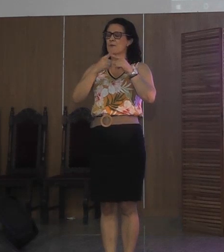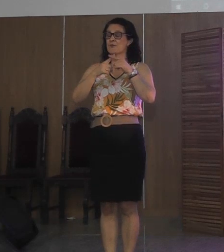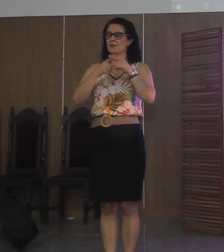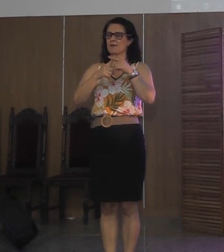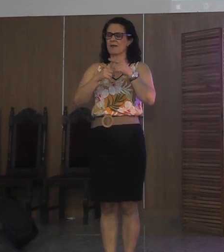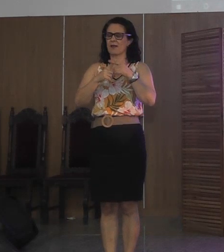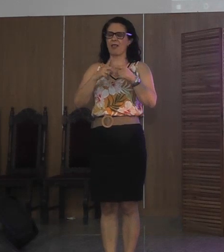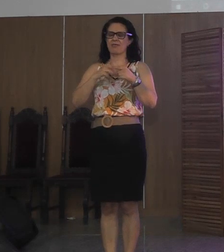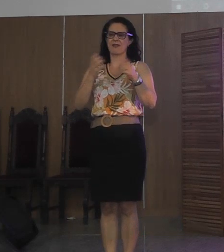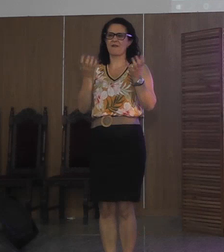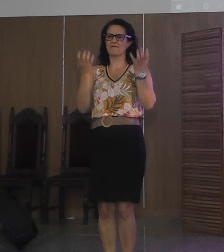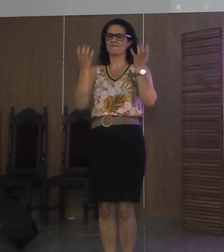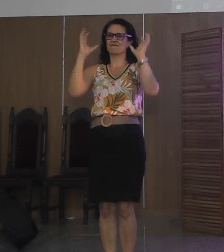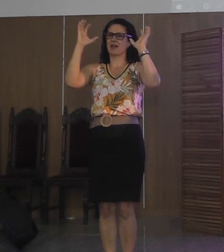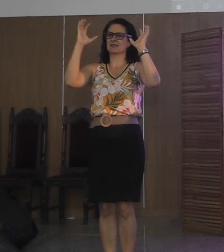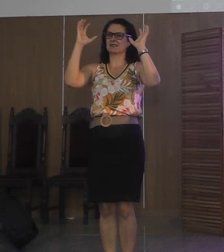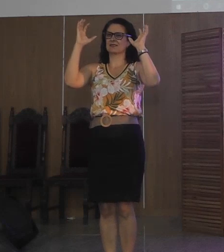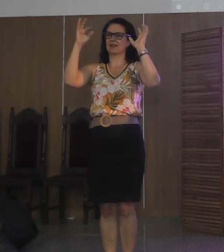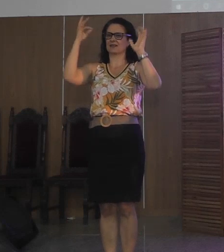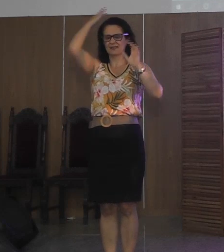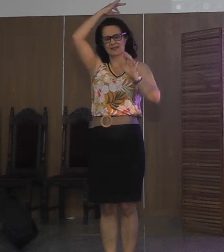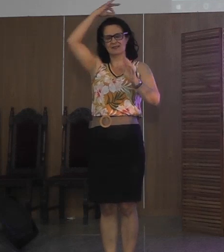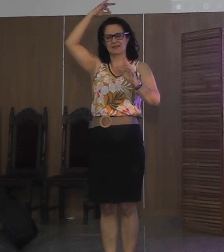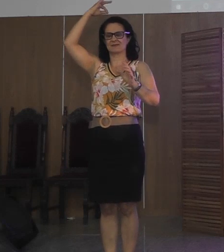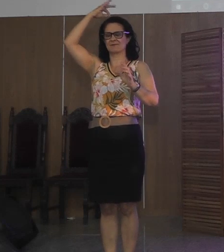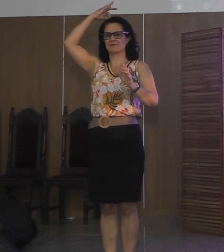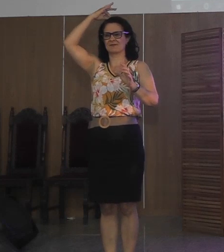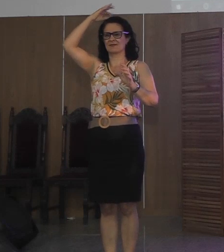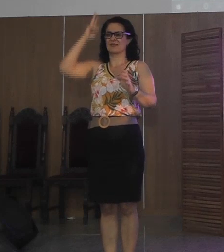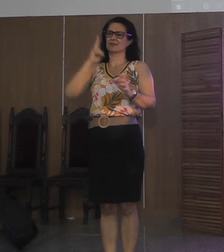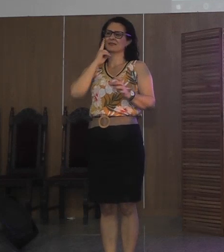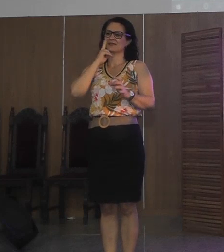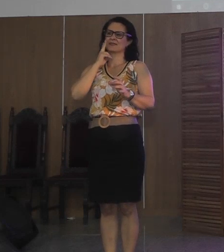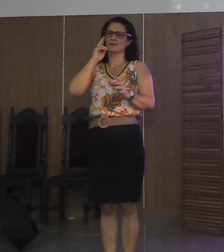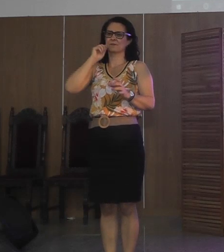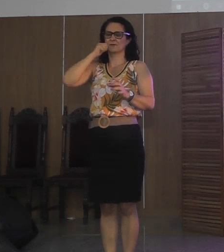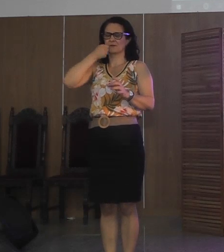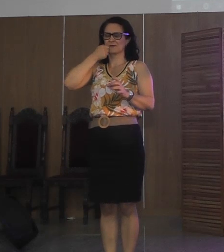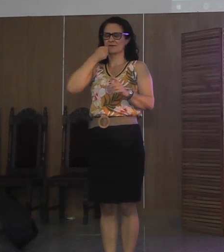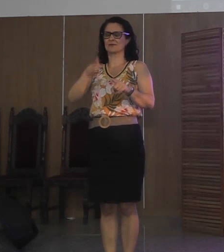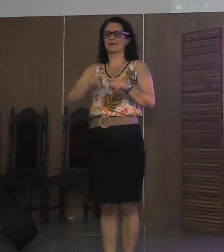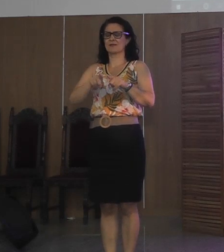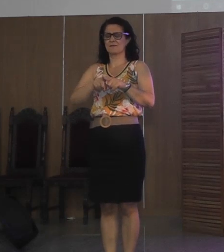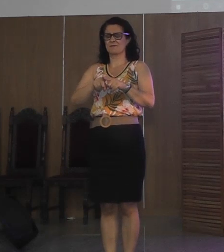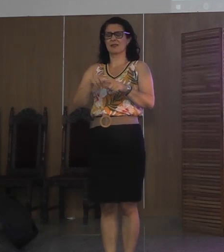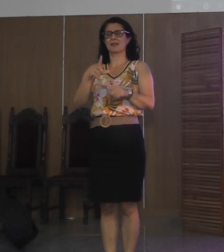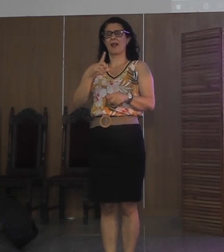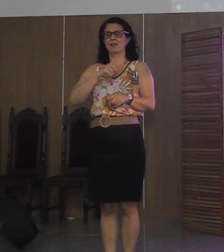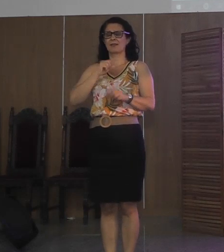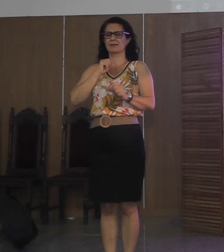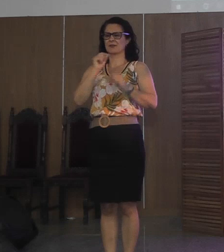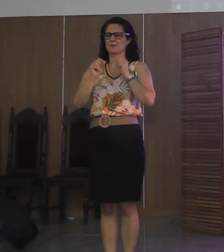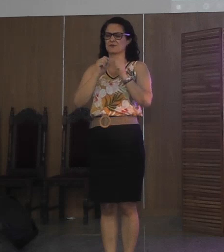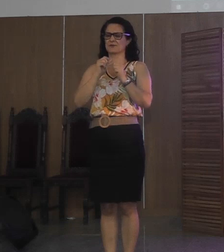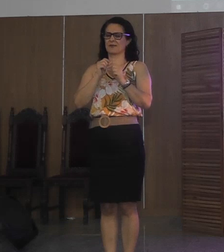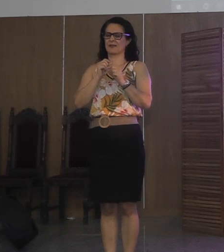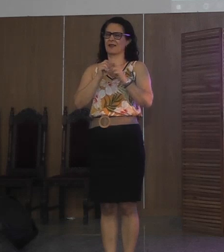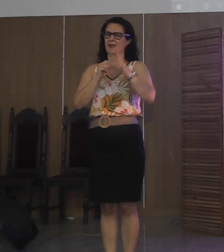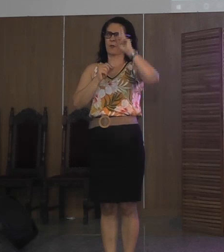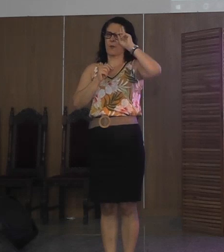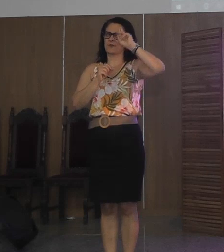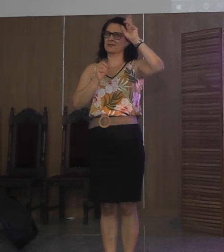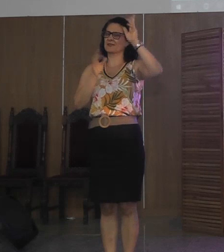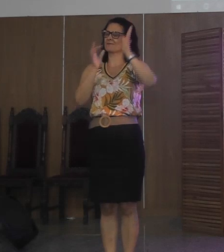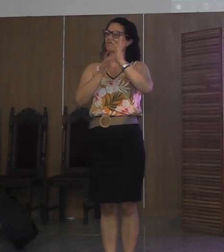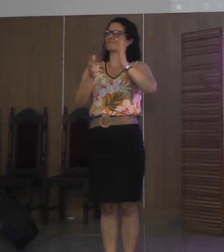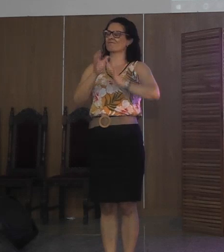né? Mas sobretudo porque temos a Cristo em nossa vida, né? Se temos o Senhor em nossa vida,